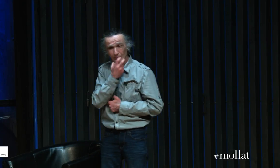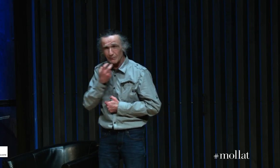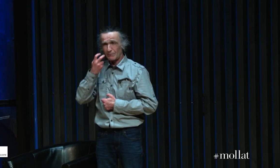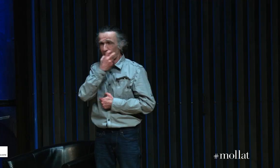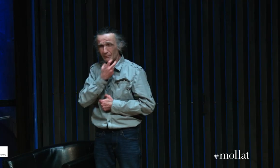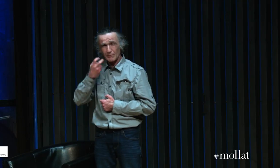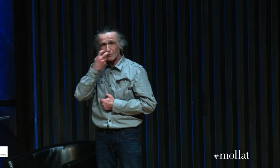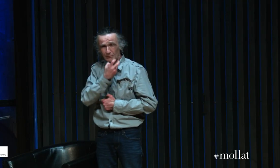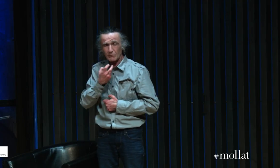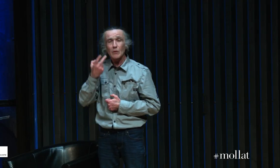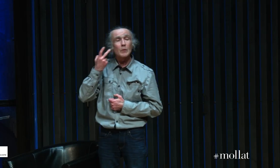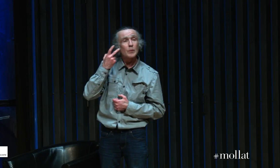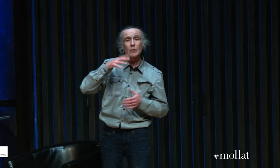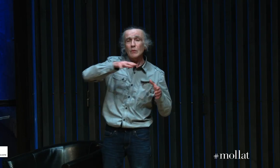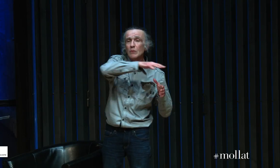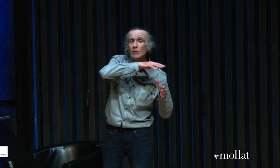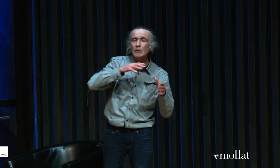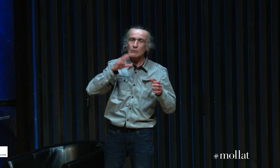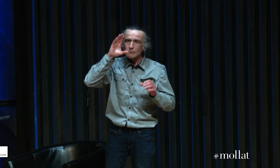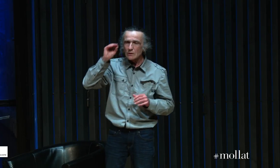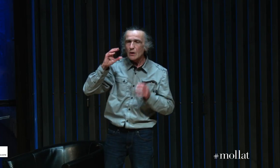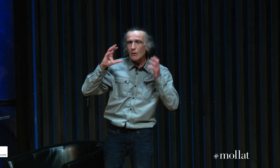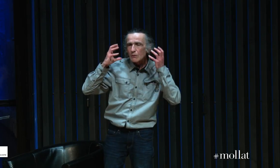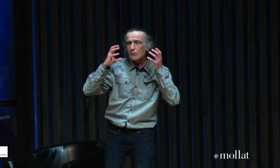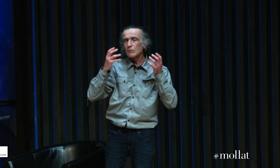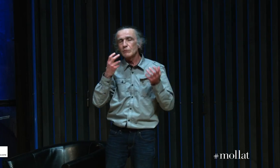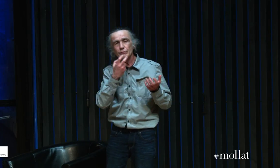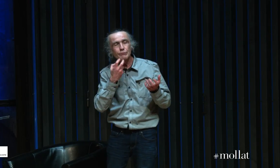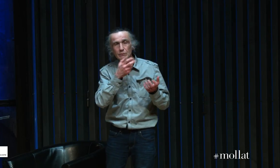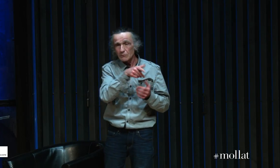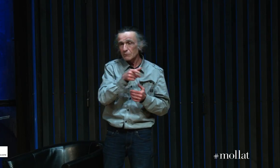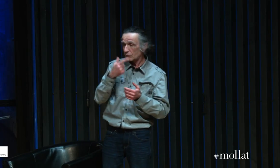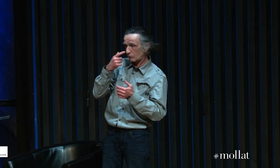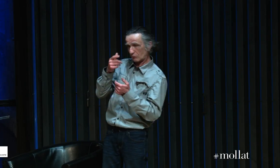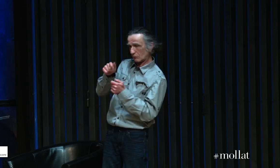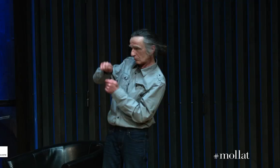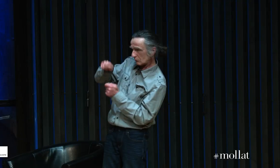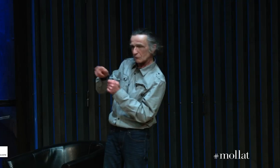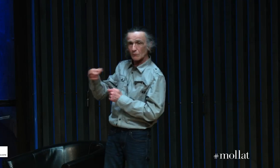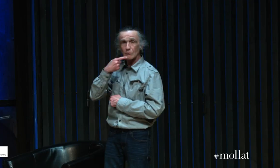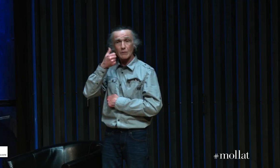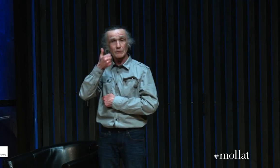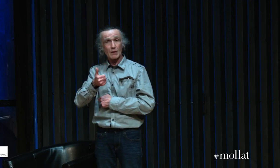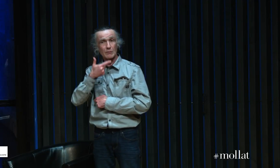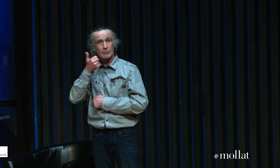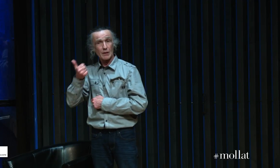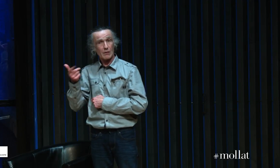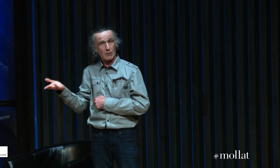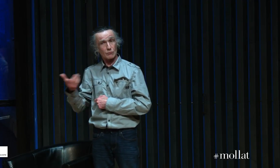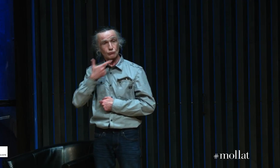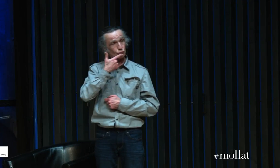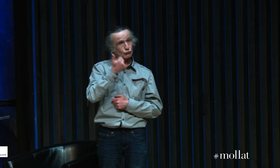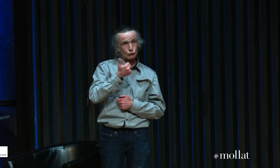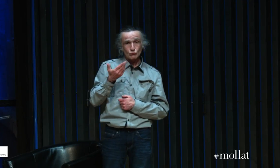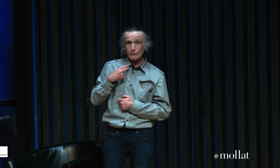sourds. Aude, par exemple, qui fait aussi partie de l'ouvrage, a oralisé toute sa vie, a suivi des cours d'orthophonie. On